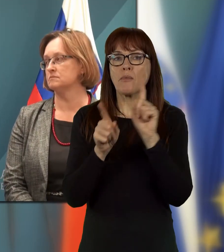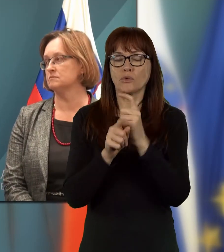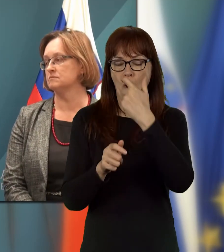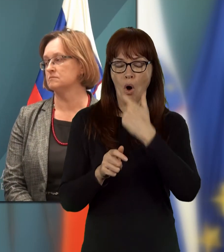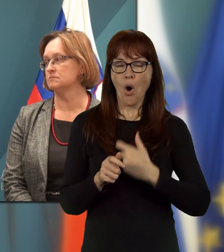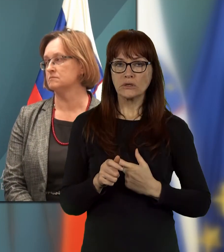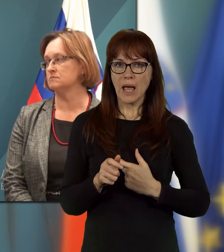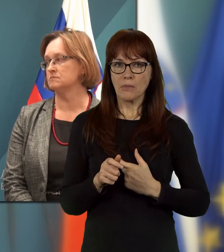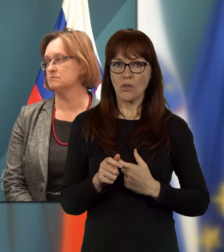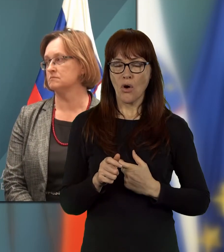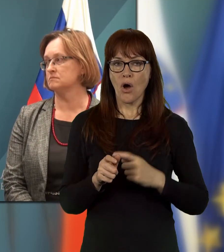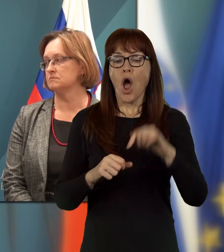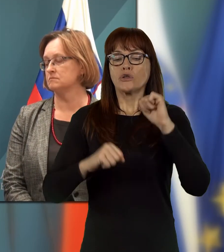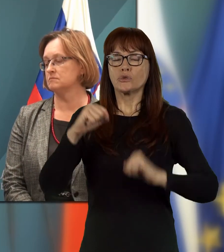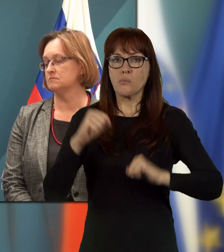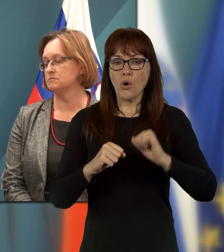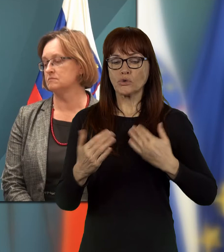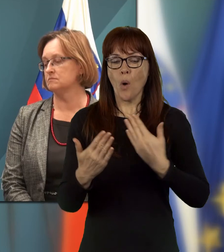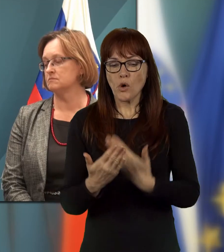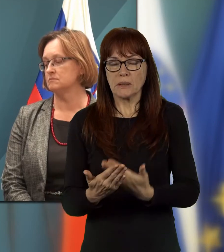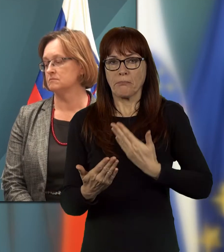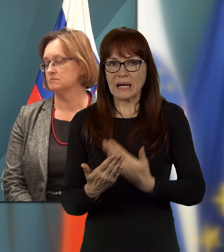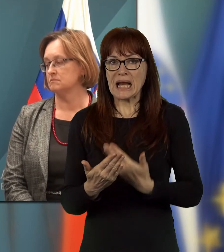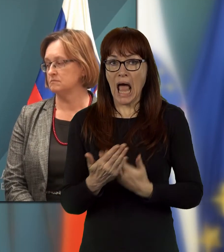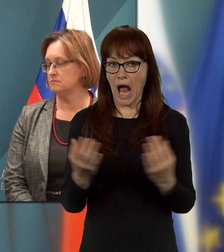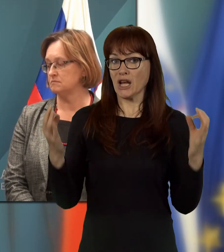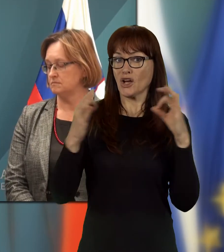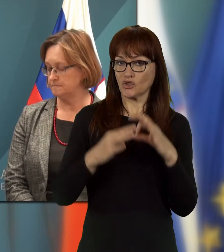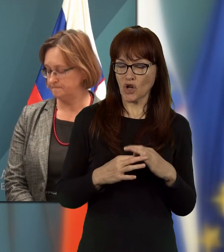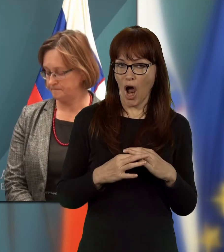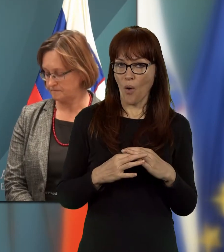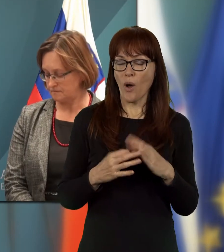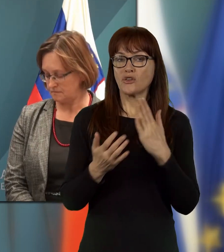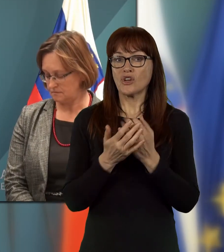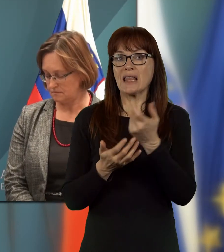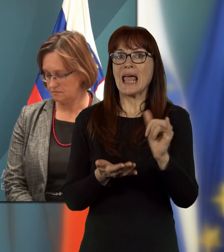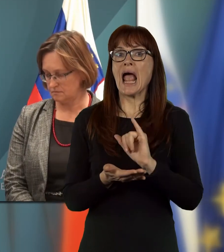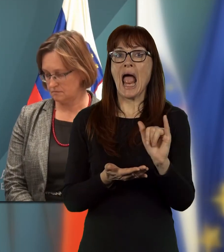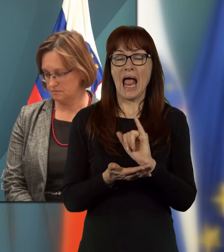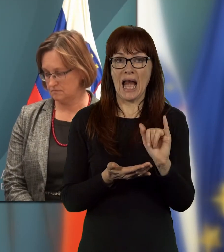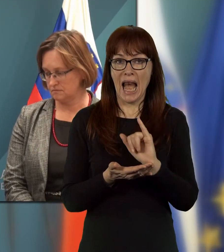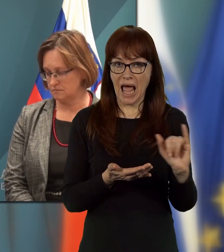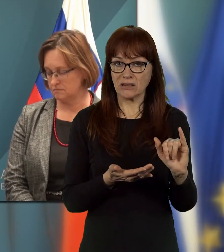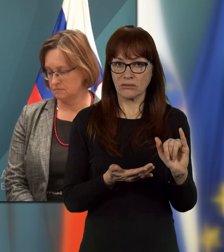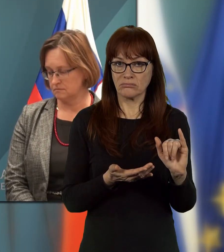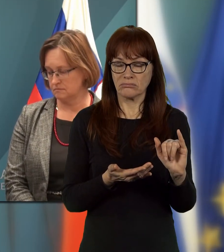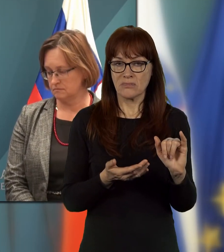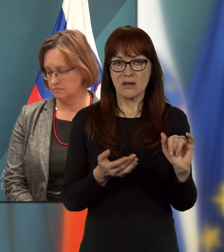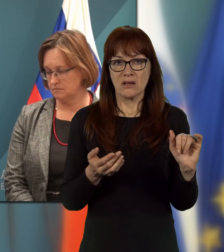tudi osebno, zato ker sposobnost prilagajanja, žal, že nekaj let,